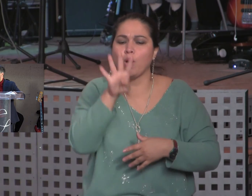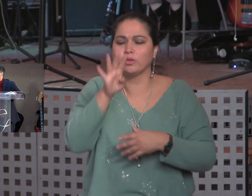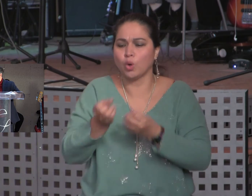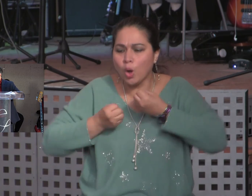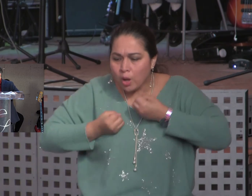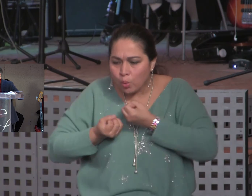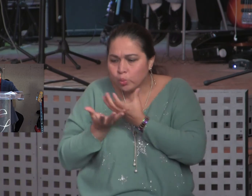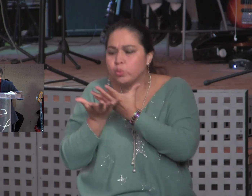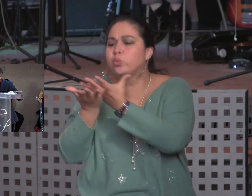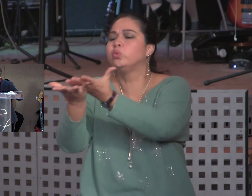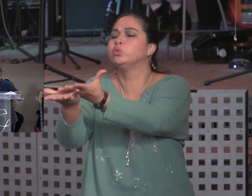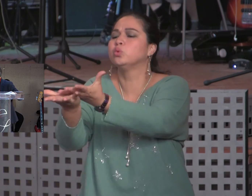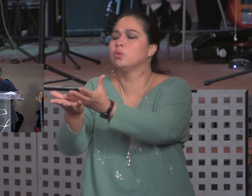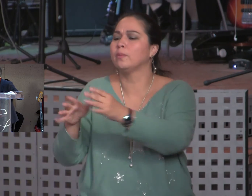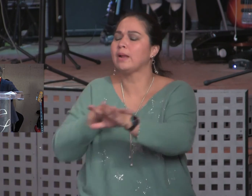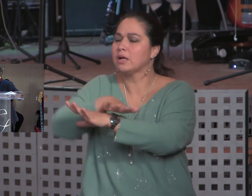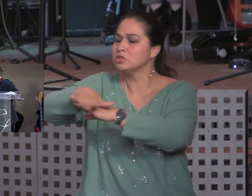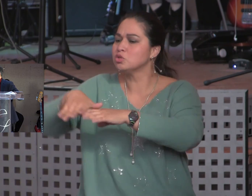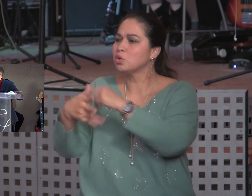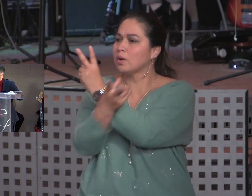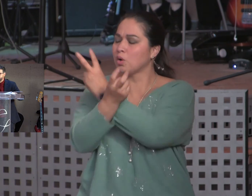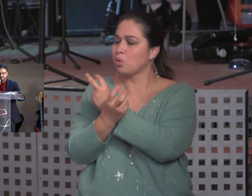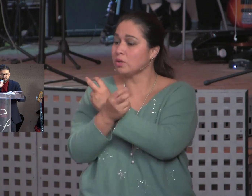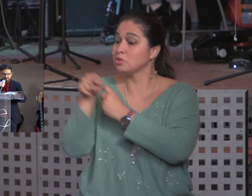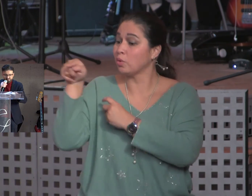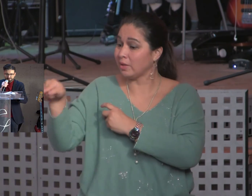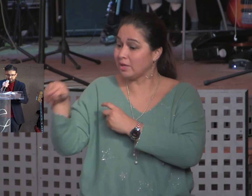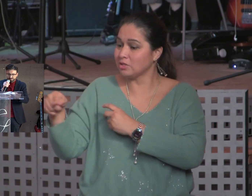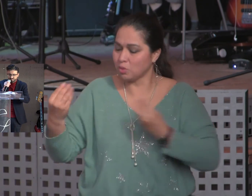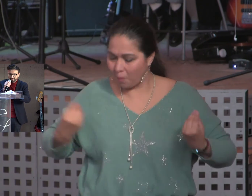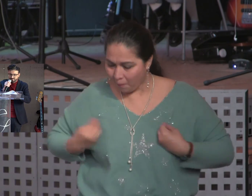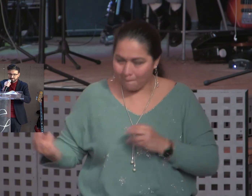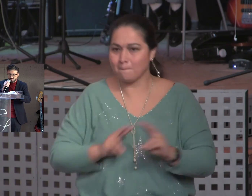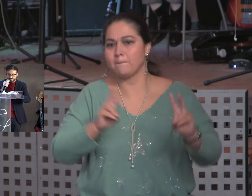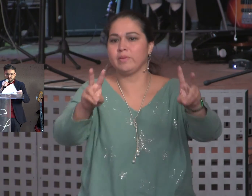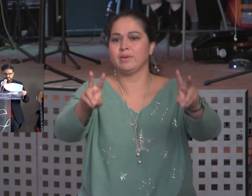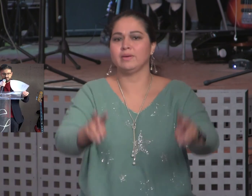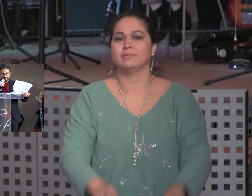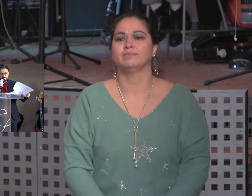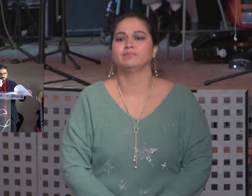estos muertos y vivirán.